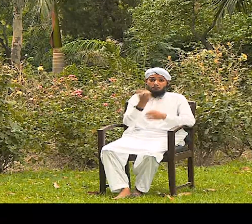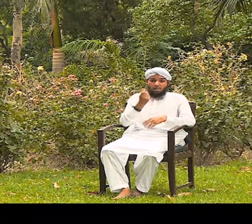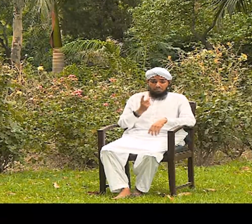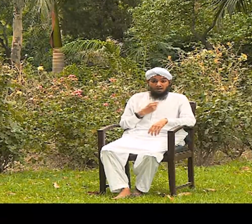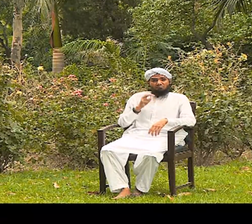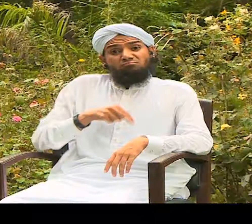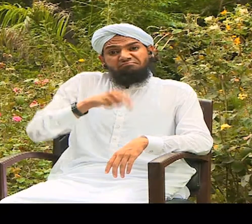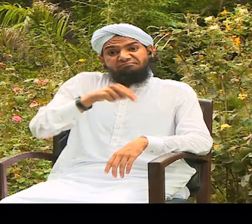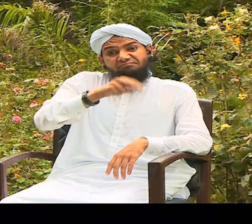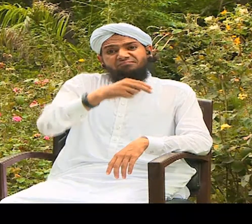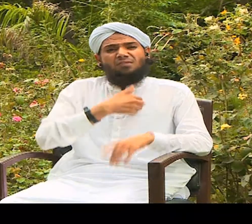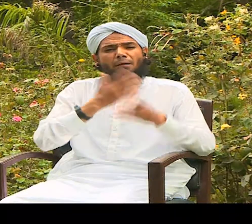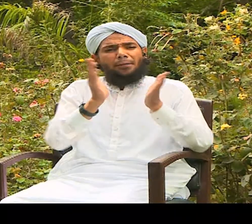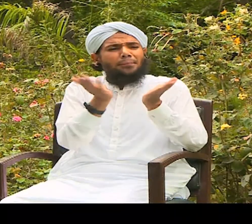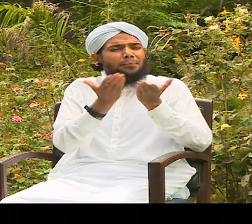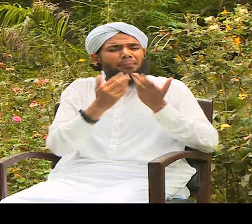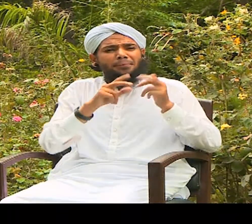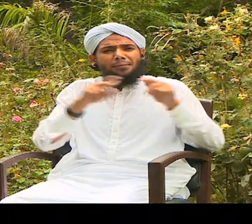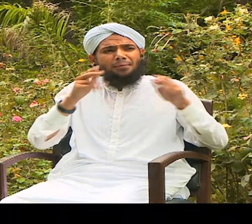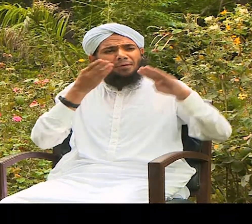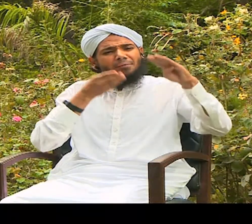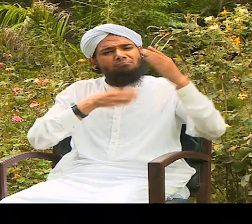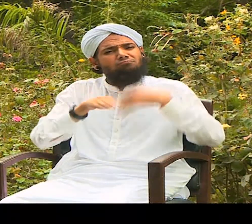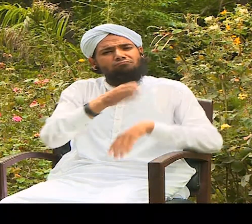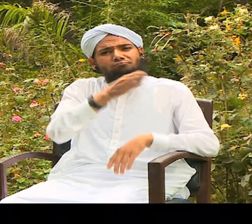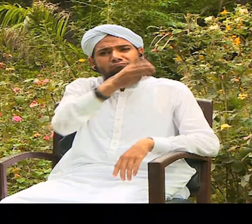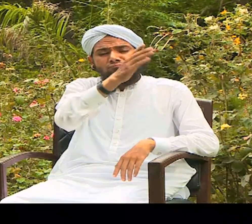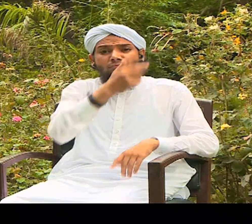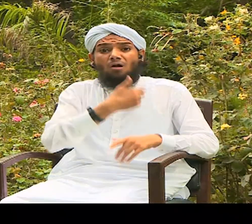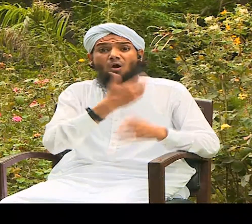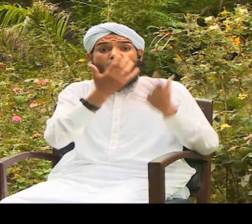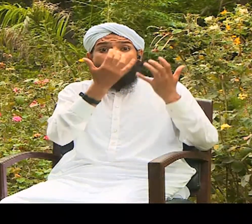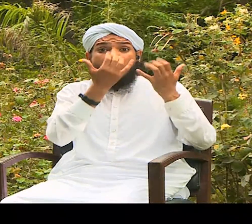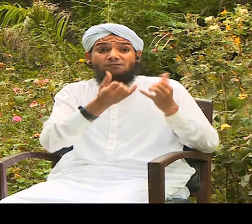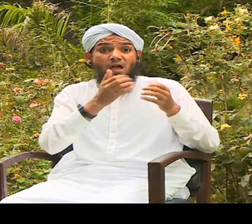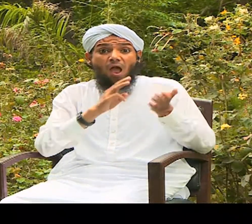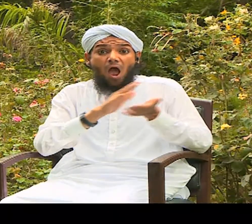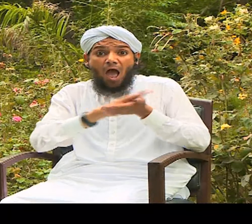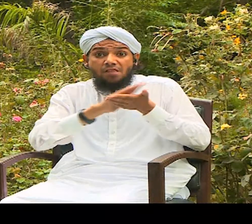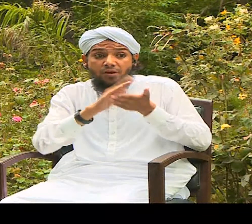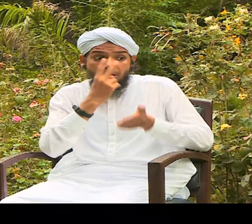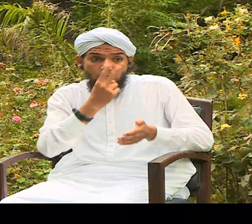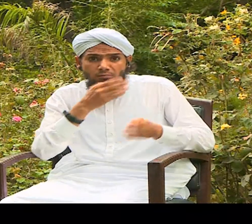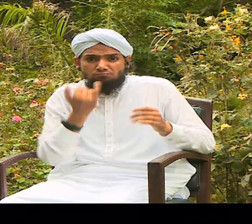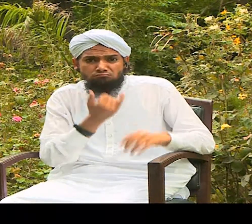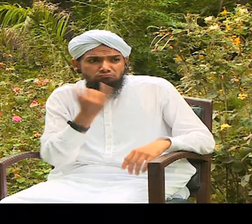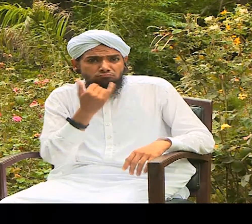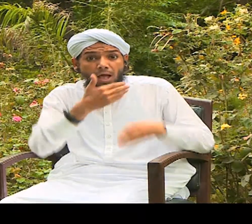کرنے کے بعد میں مکہ شریف کے ویران علاقے کی طرف گیا اور اس ابن ہرون کو ڈھونڈنے لگا۔ بالآخر